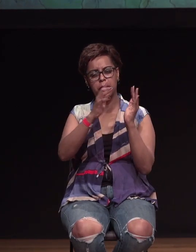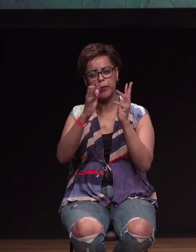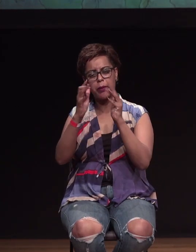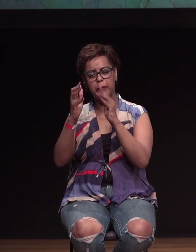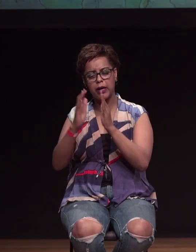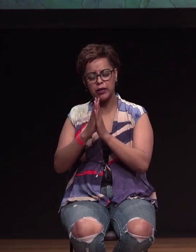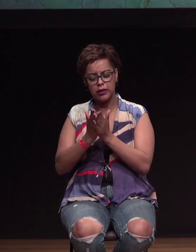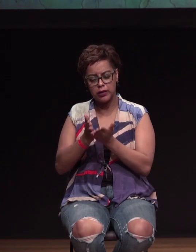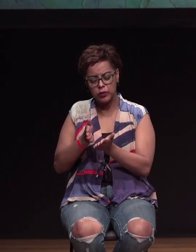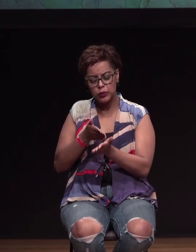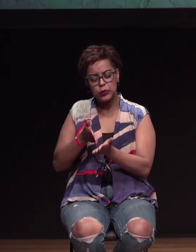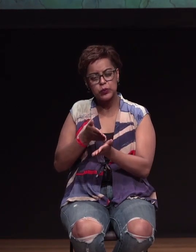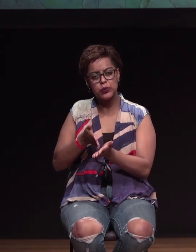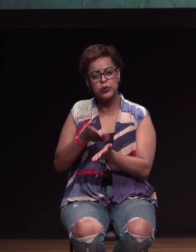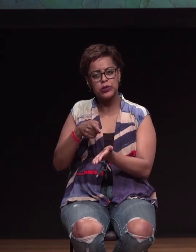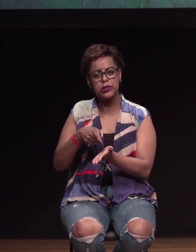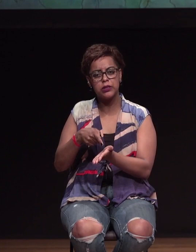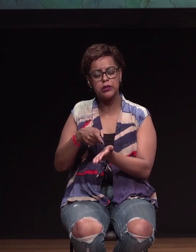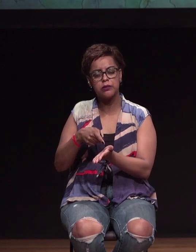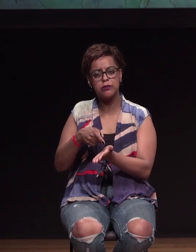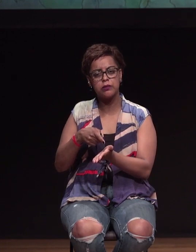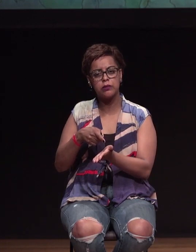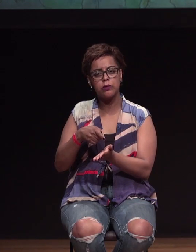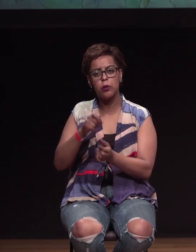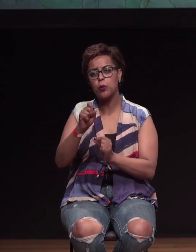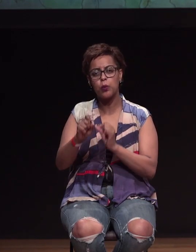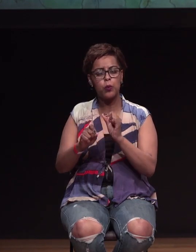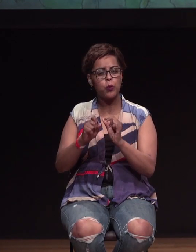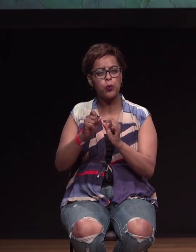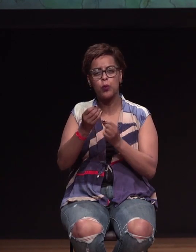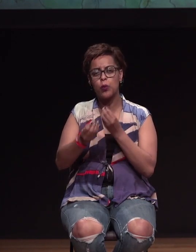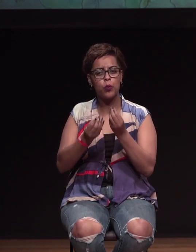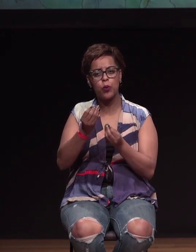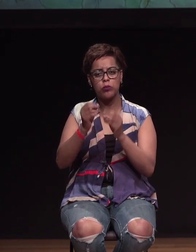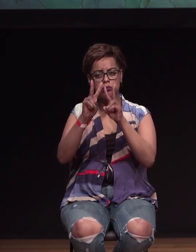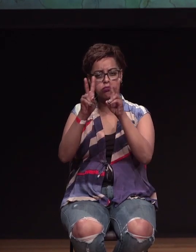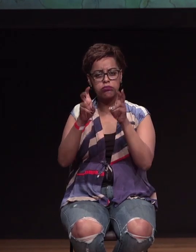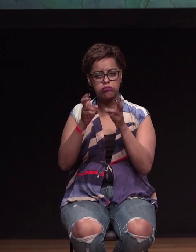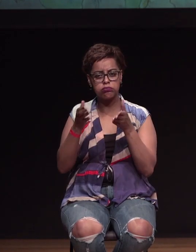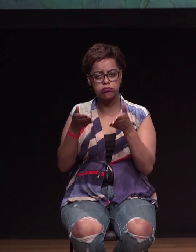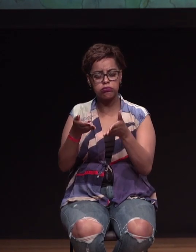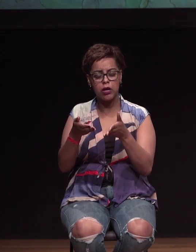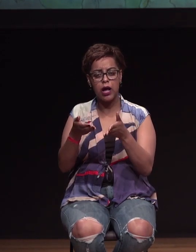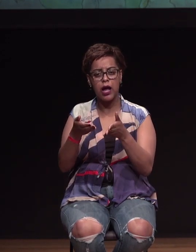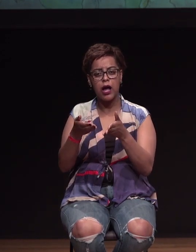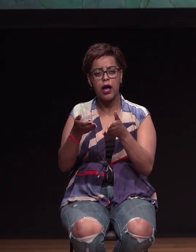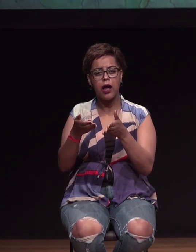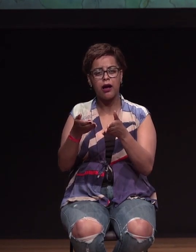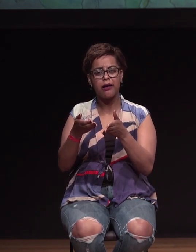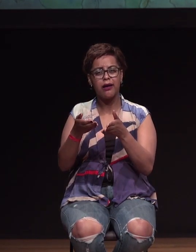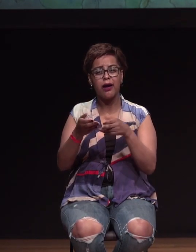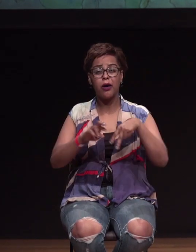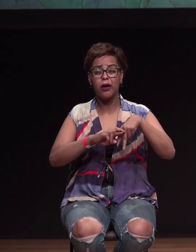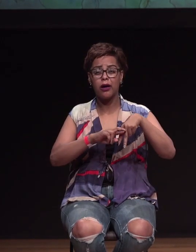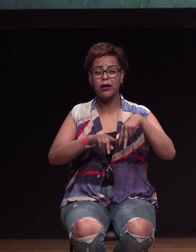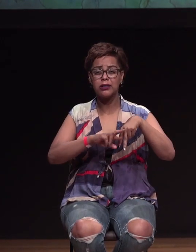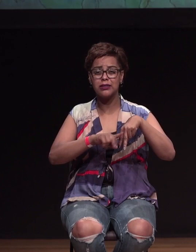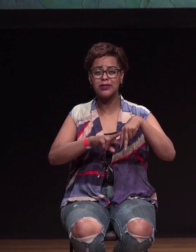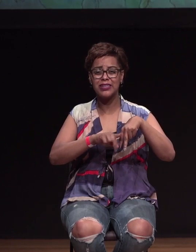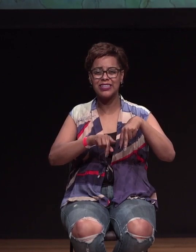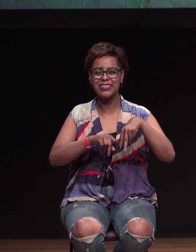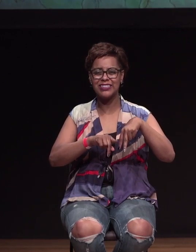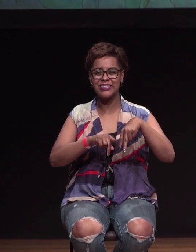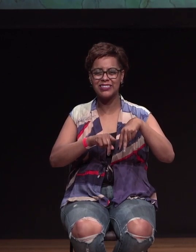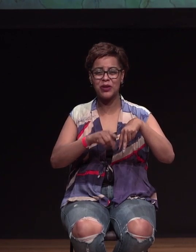livros, como a temática da orientação sexual aparecia em